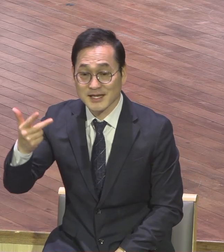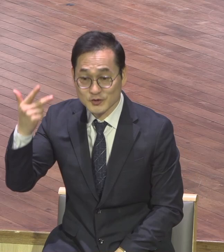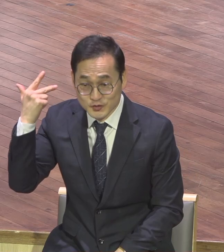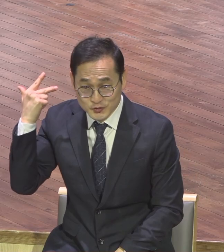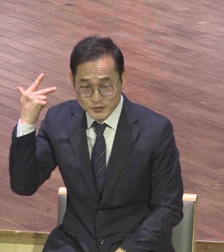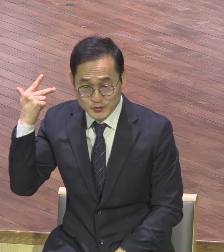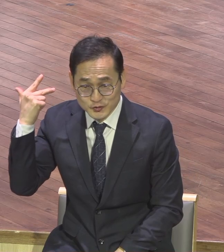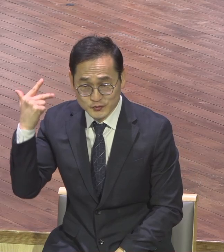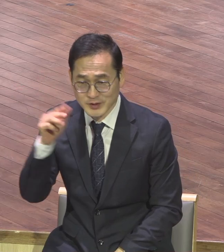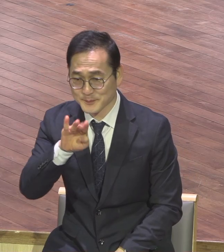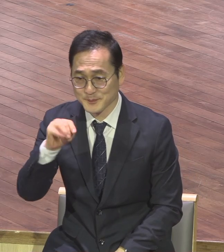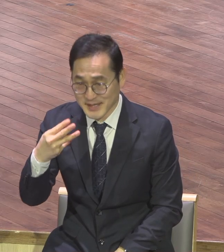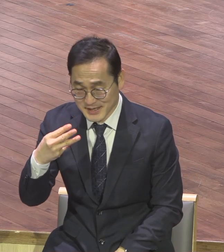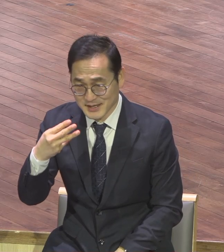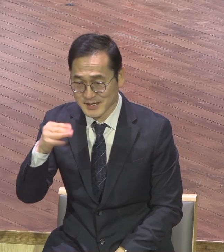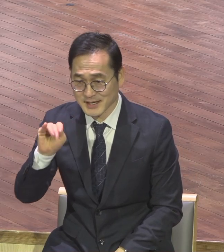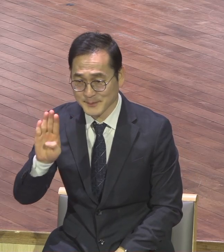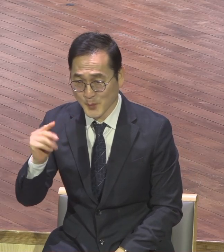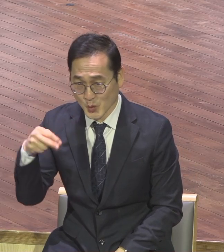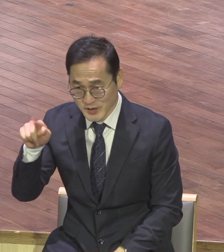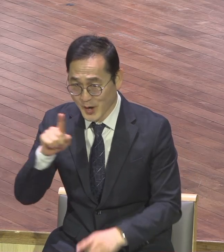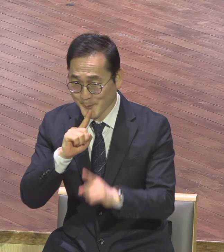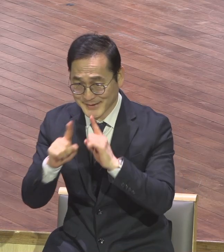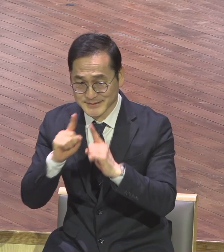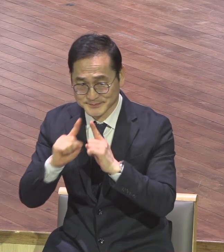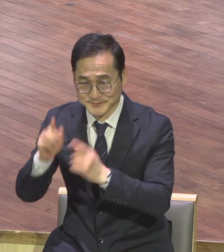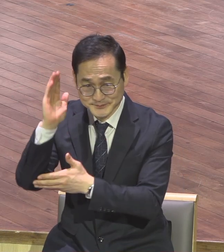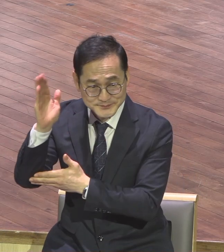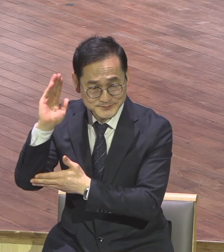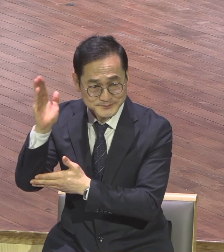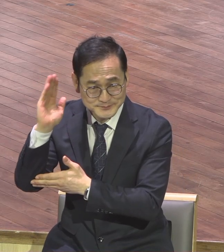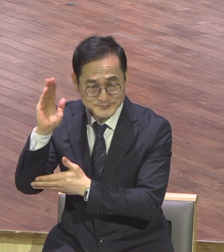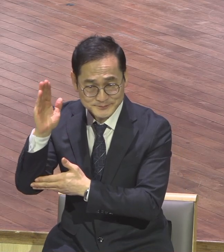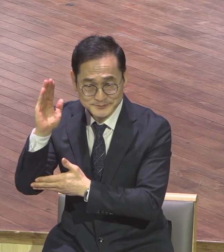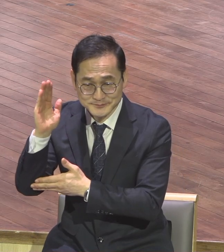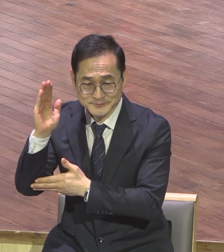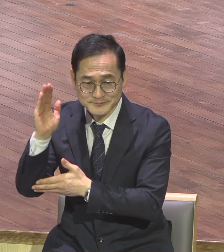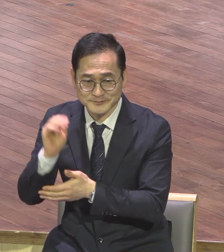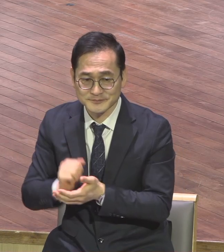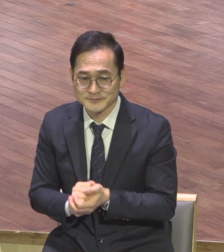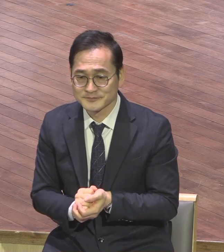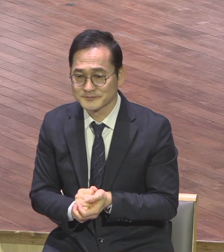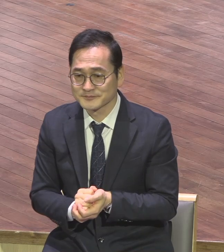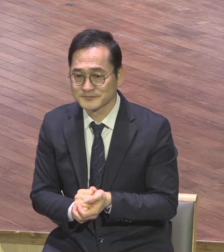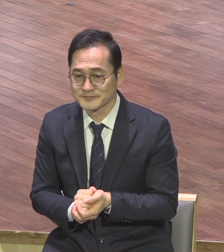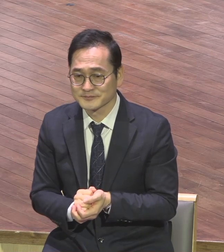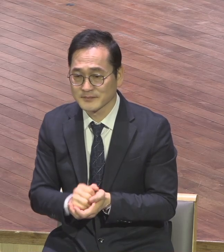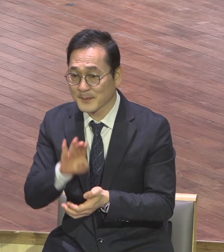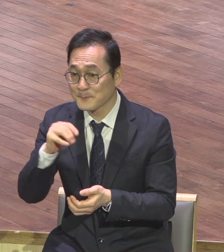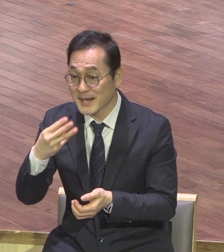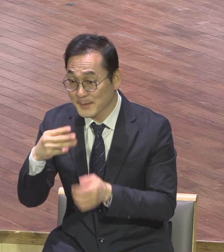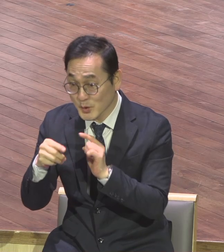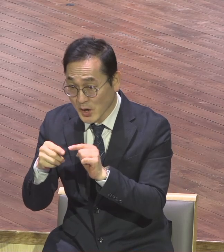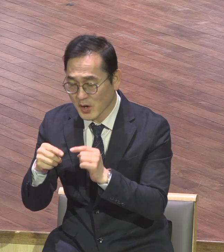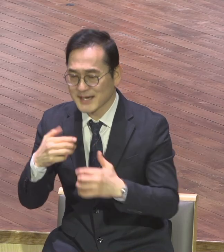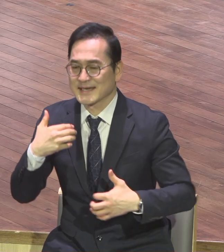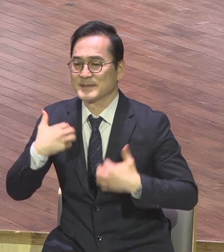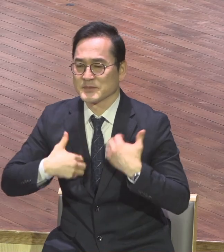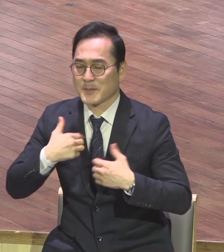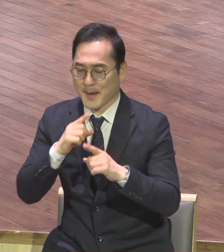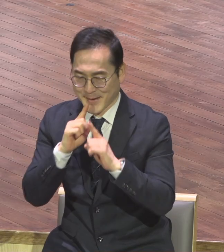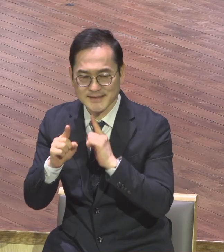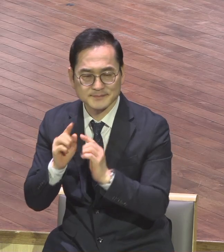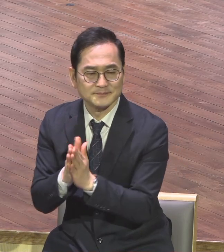지난주일부터 빌립보서 말씀을 우리가 살펴보고 있는데, 빌립보서가 기쁨의 서신이다